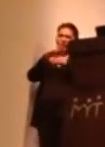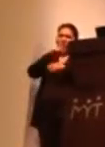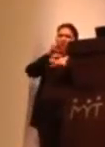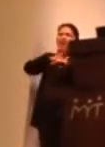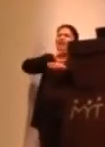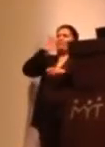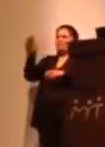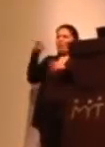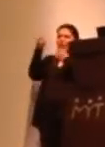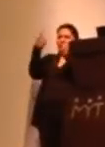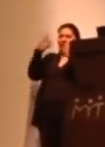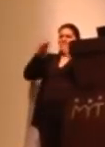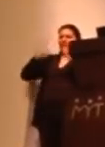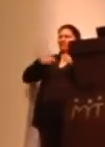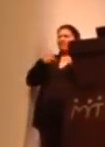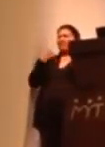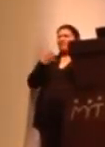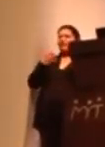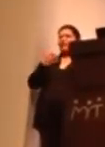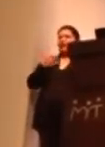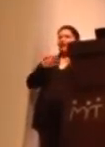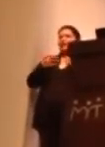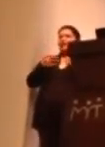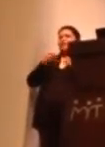¿Sí les ha tocado?